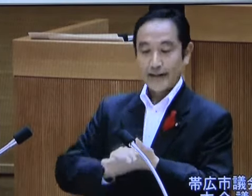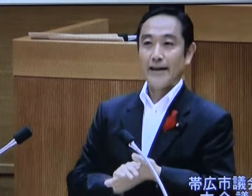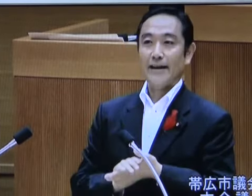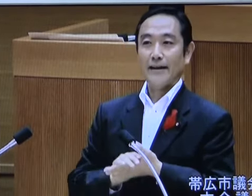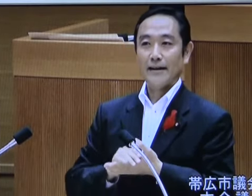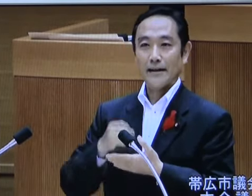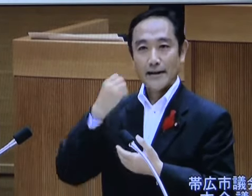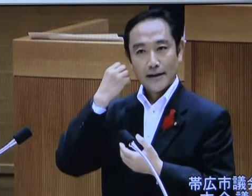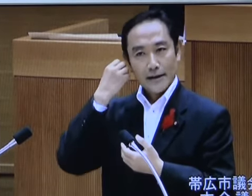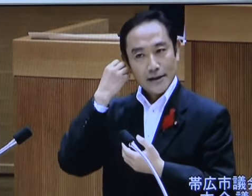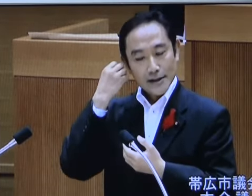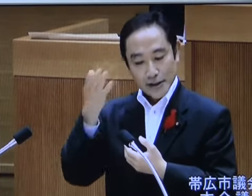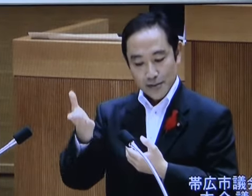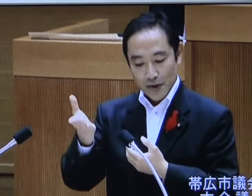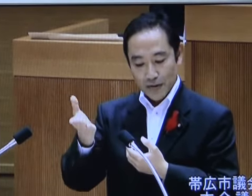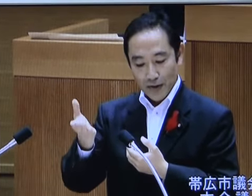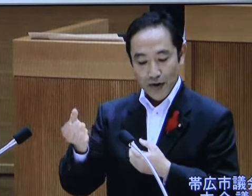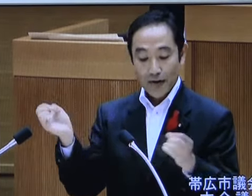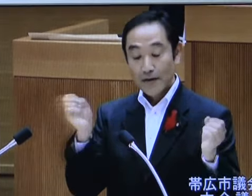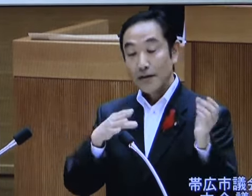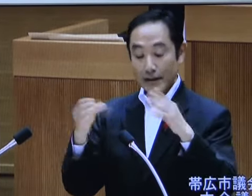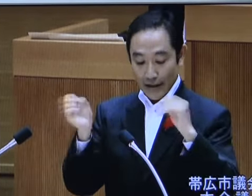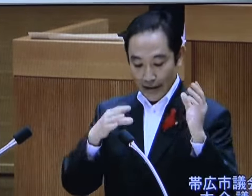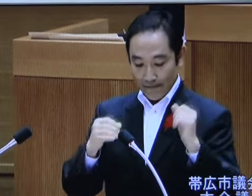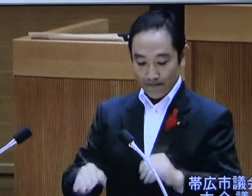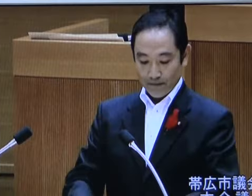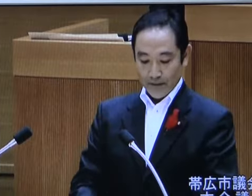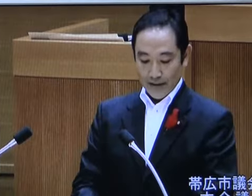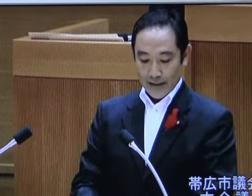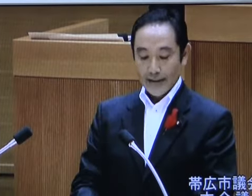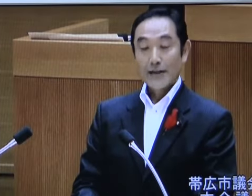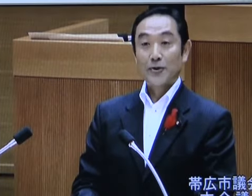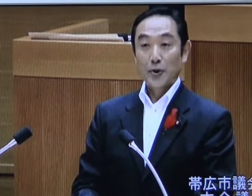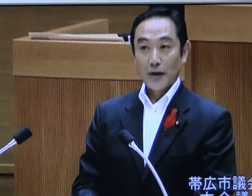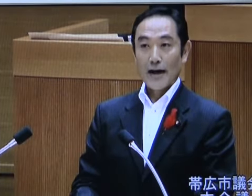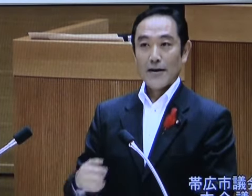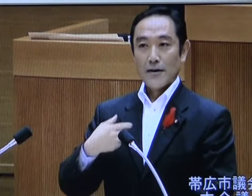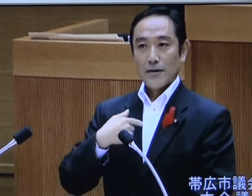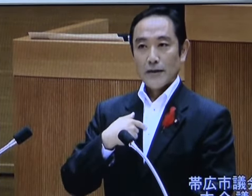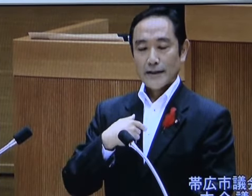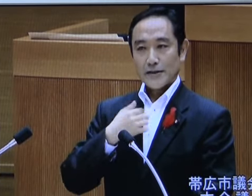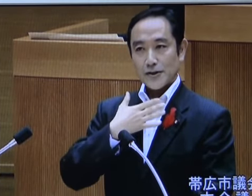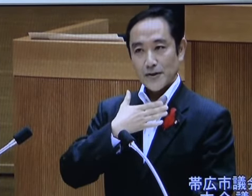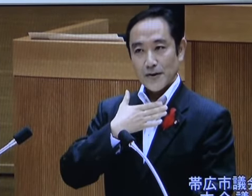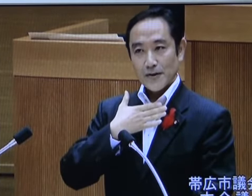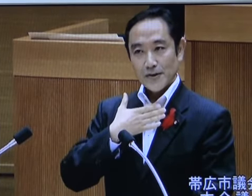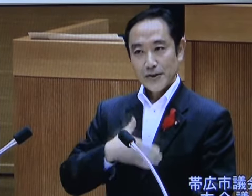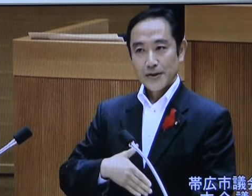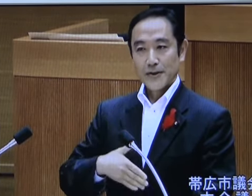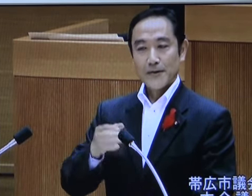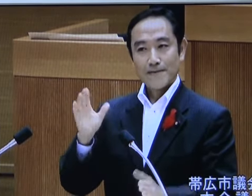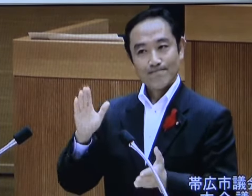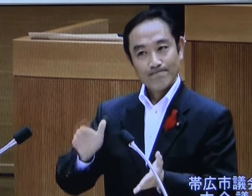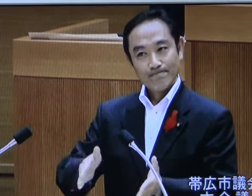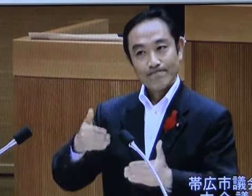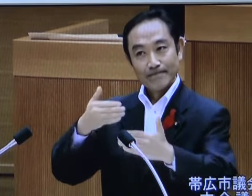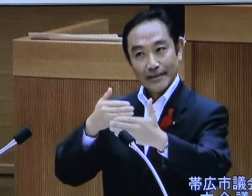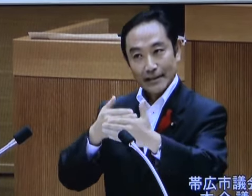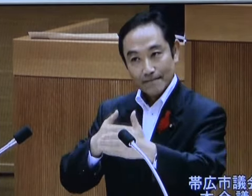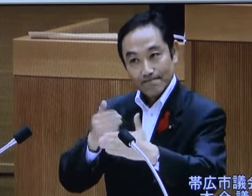って質問をしているところは私の知る